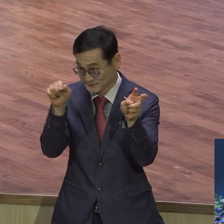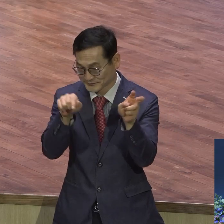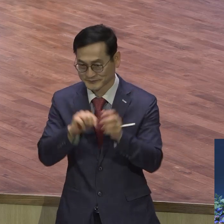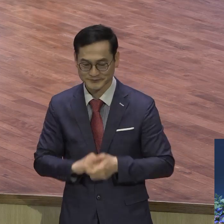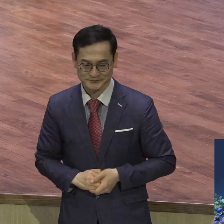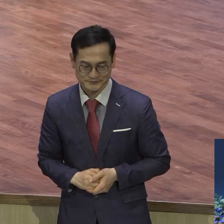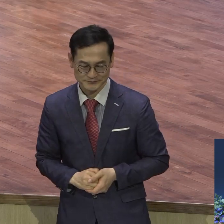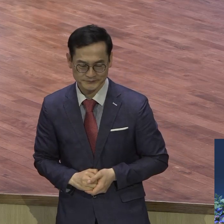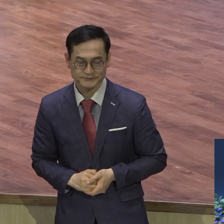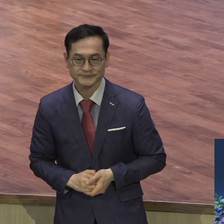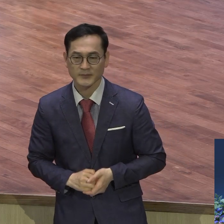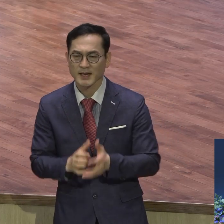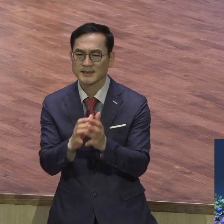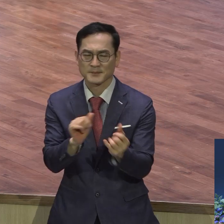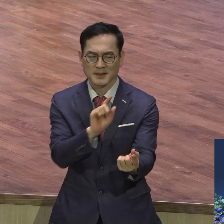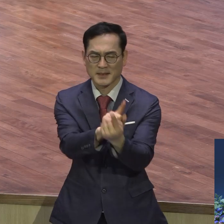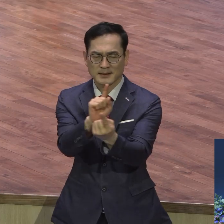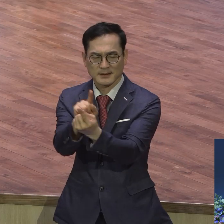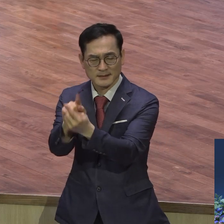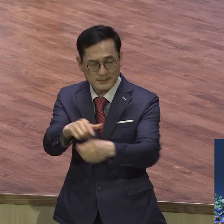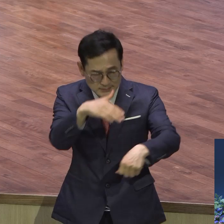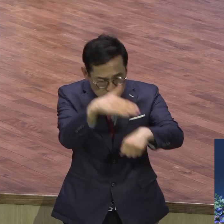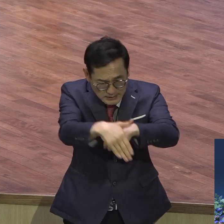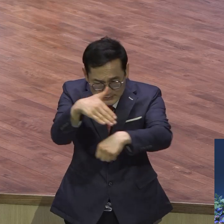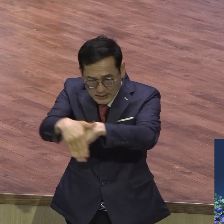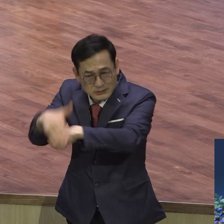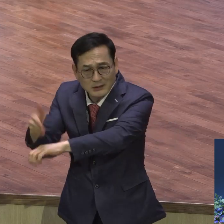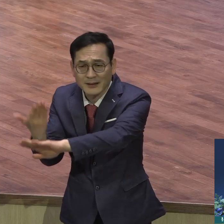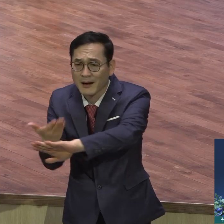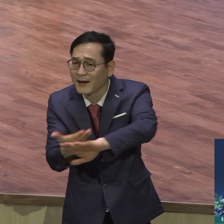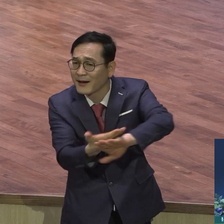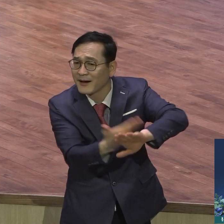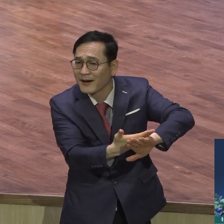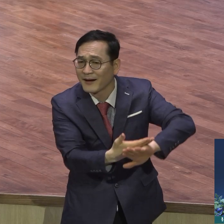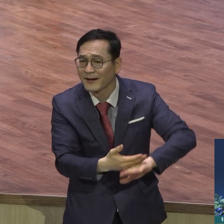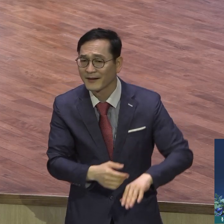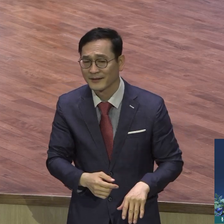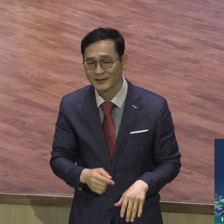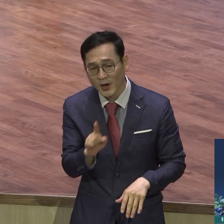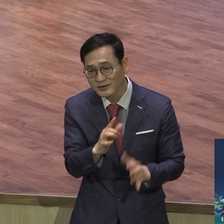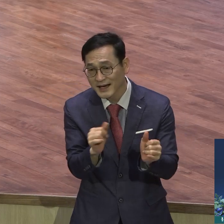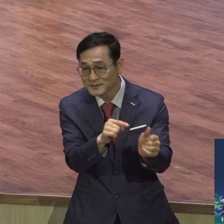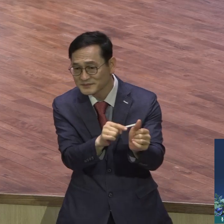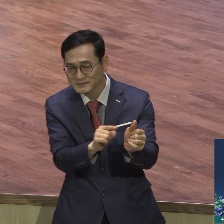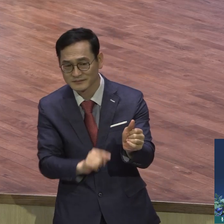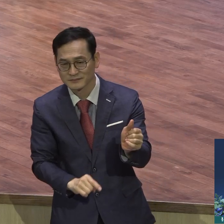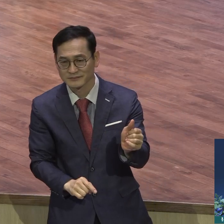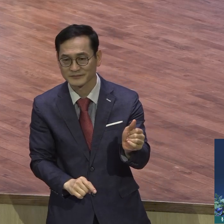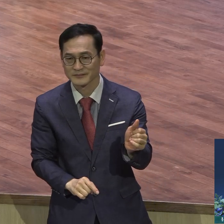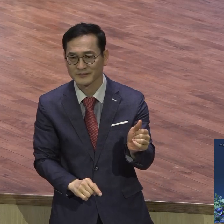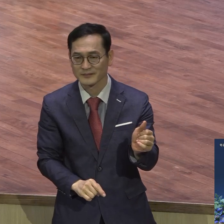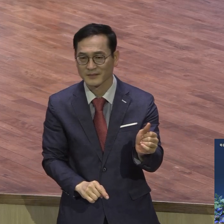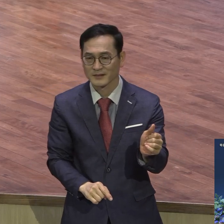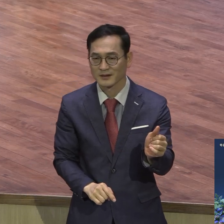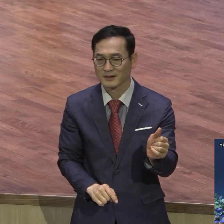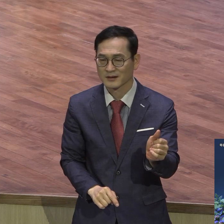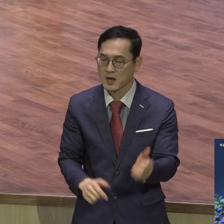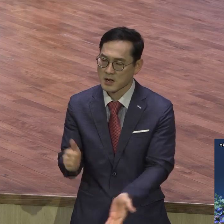스타일의 사람들을 만나게 되는데 어떤 사람은 입만 열면 다른 사람을